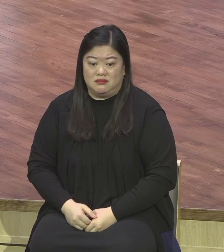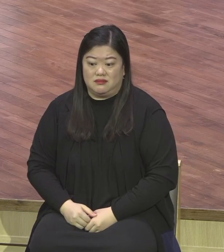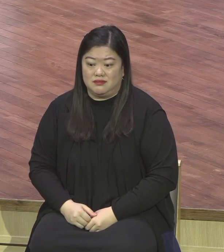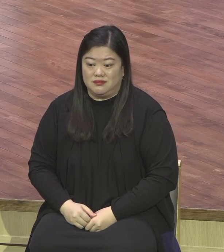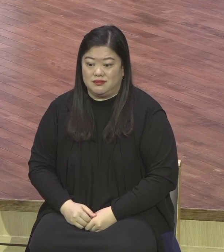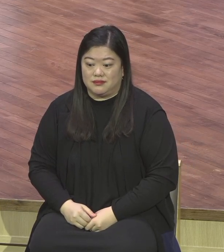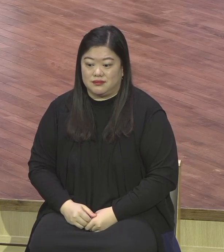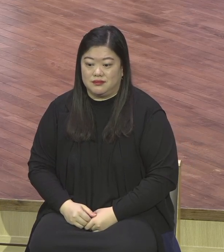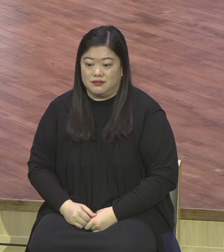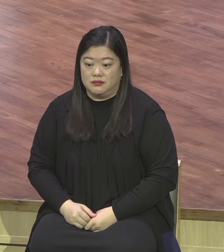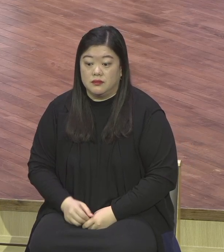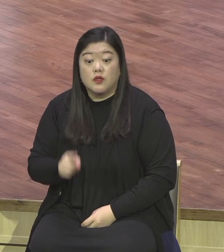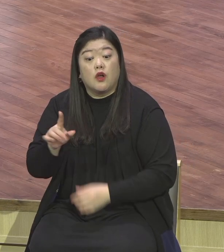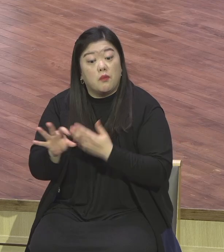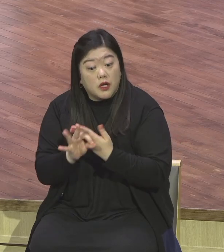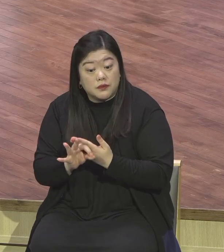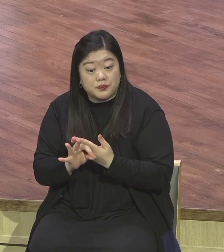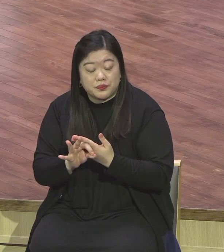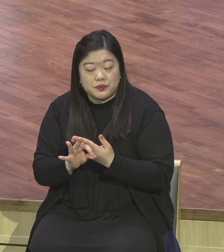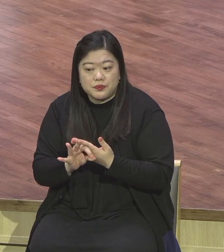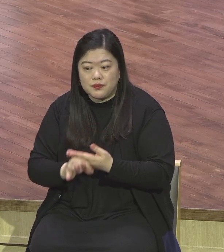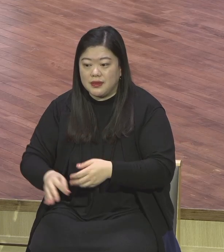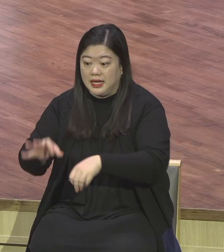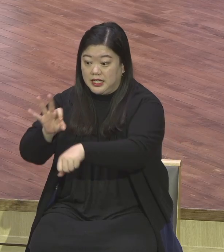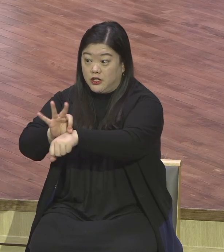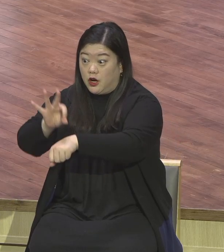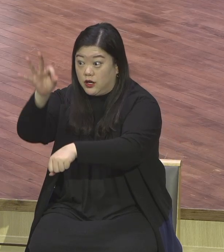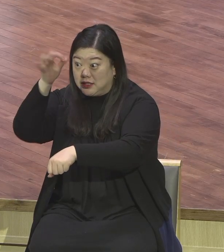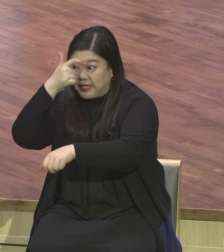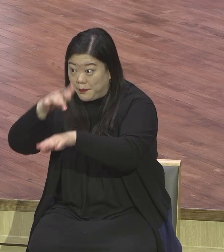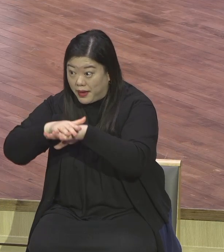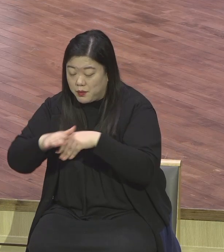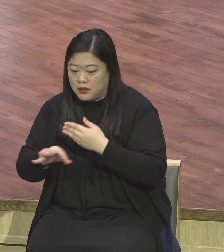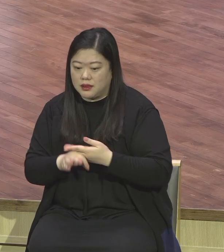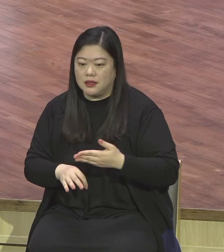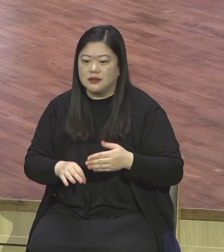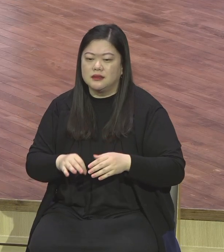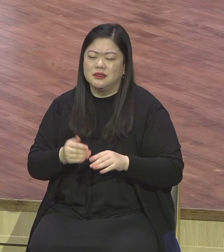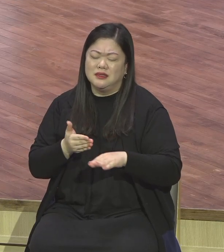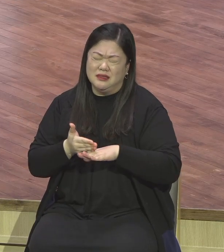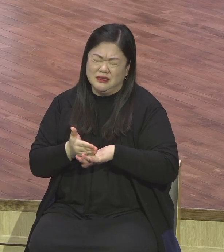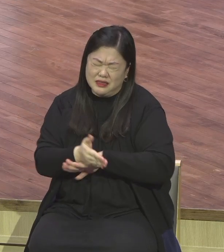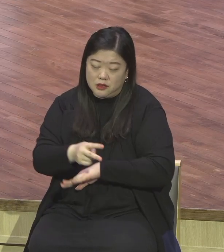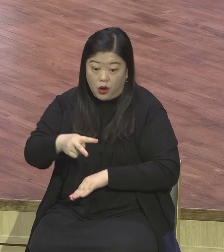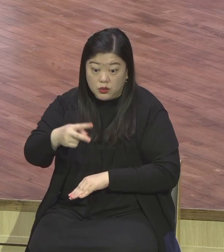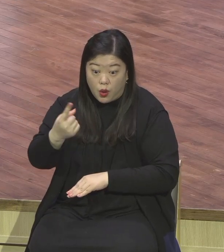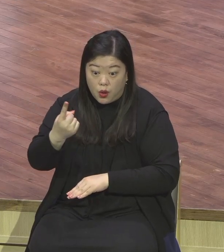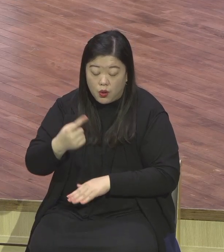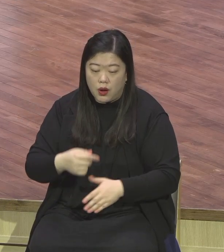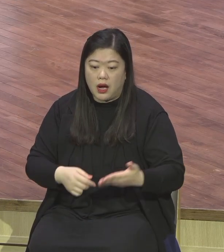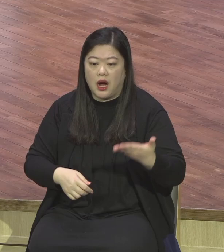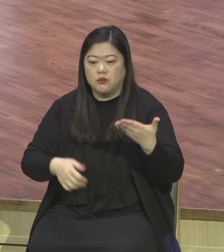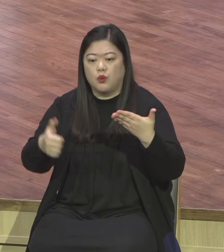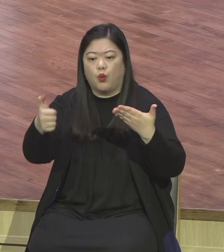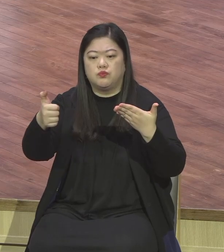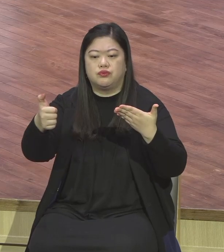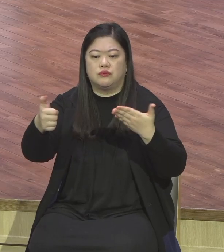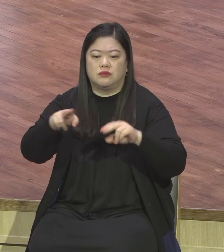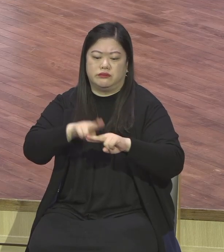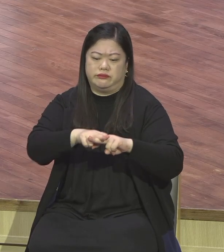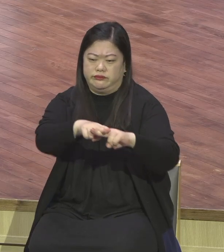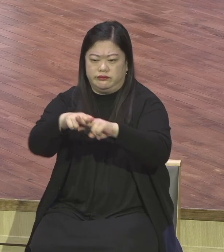적어도 예배 10분 전에는 다 착석해 있어야 돼요 10분 전에 숨을 좀 고라해야지